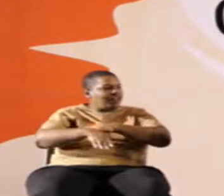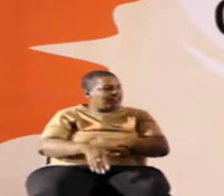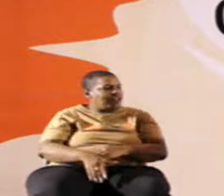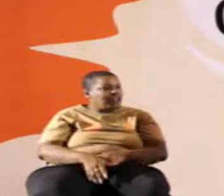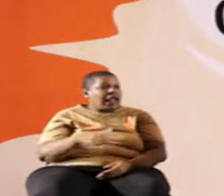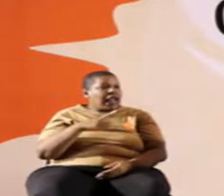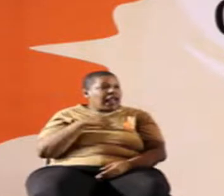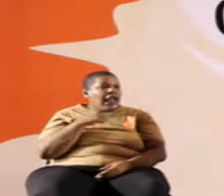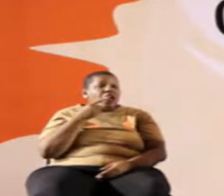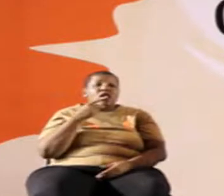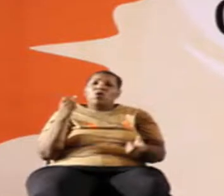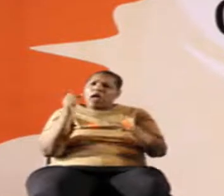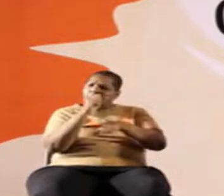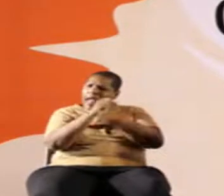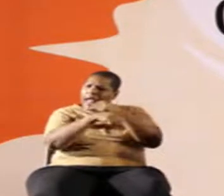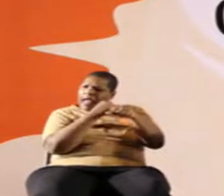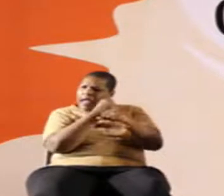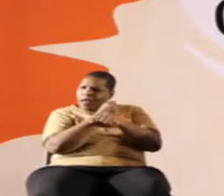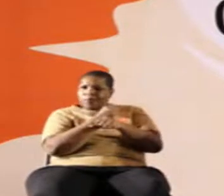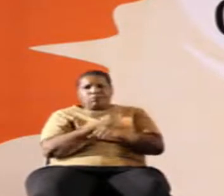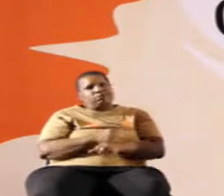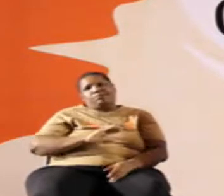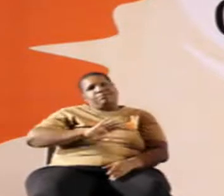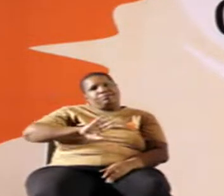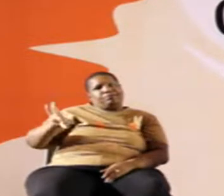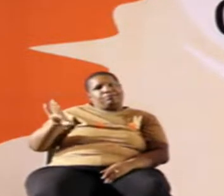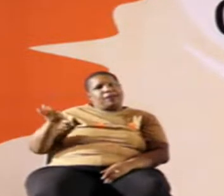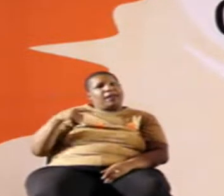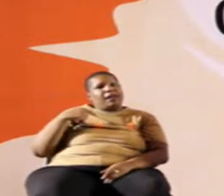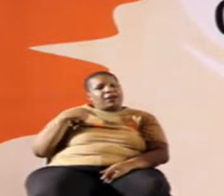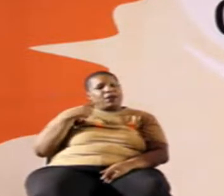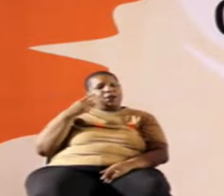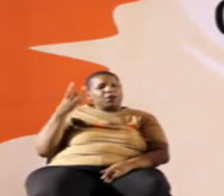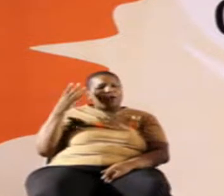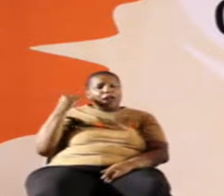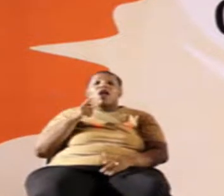Tentou me amarrar, marcou bobeira.